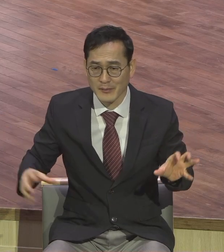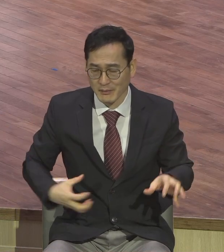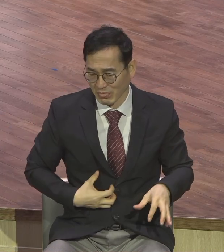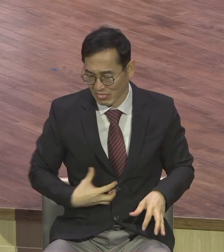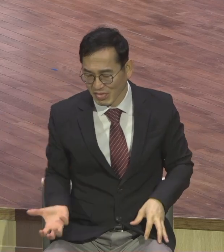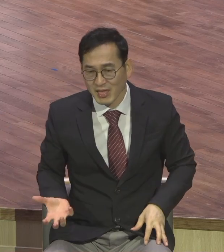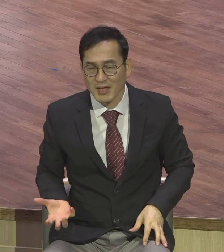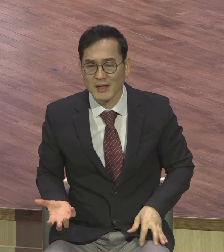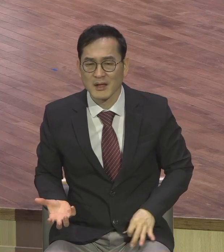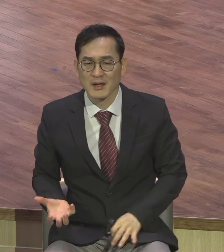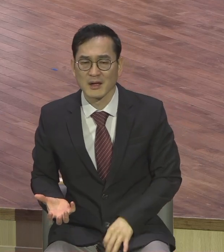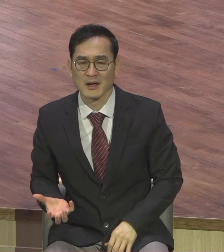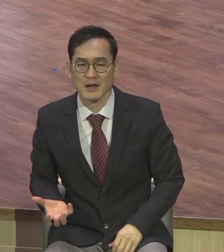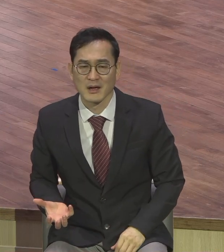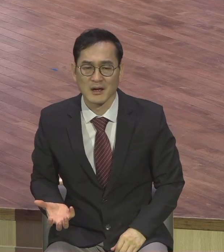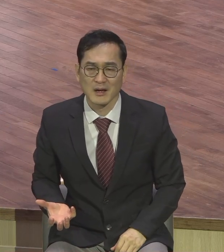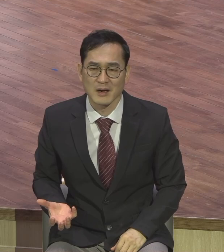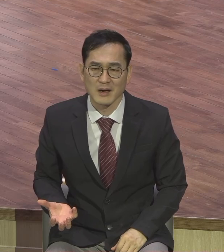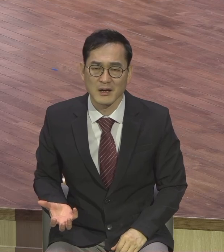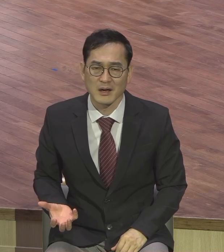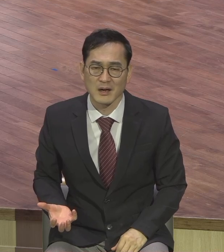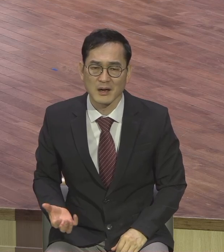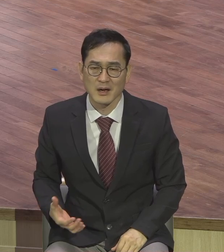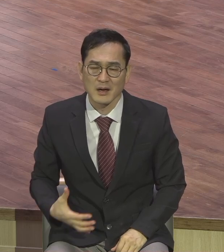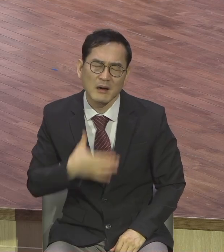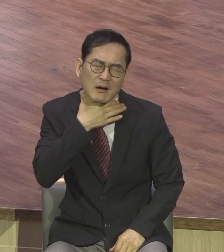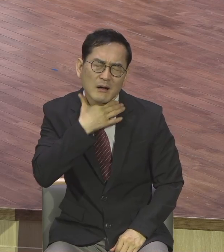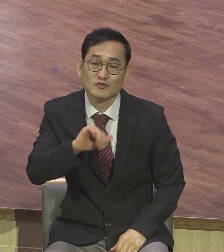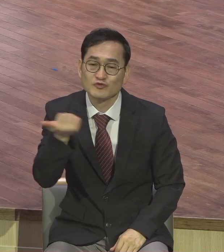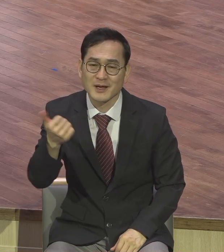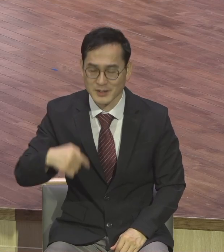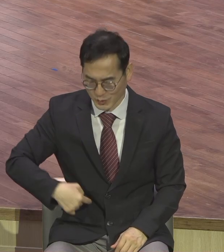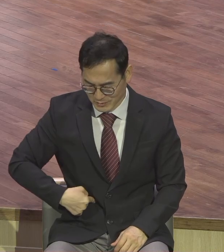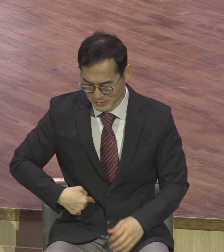다른 사복음서에 그래 나와요.